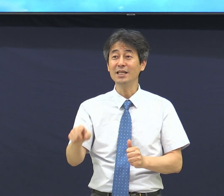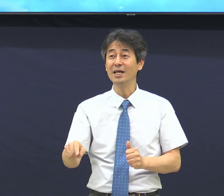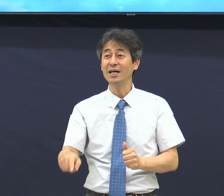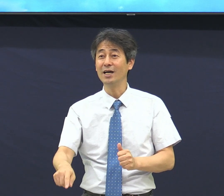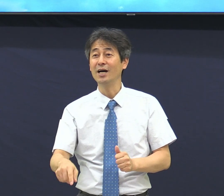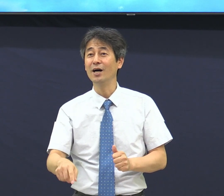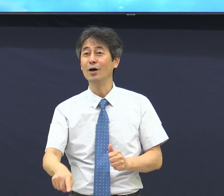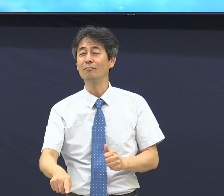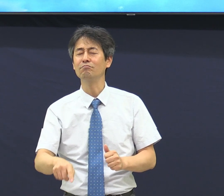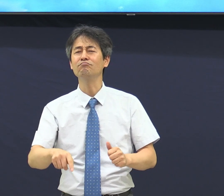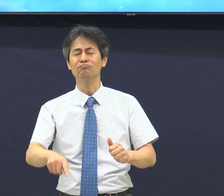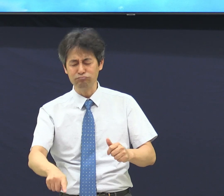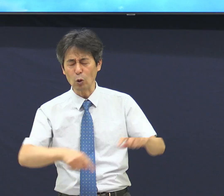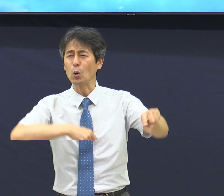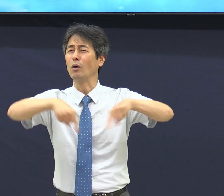또한